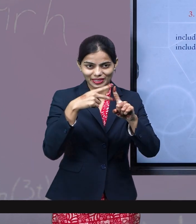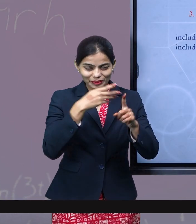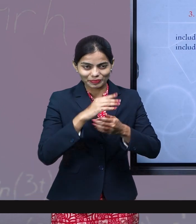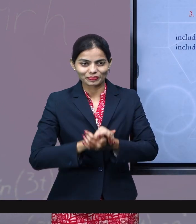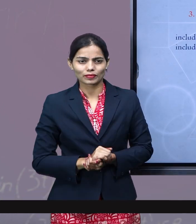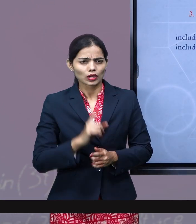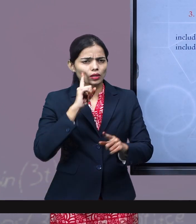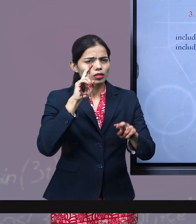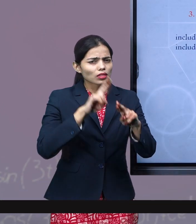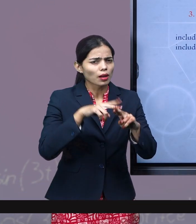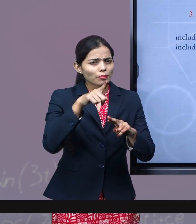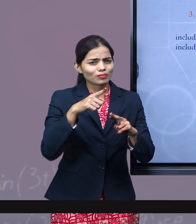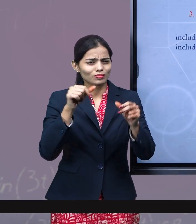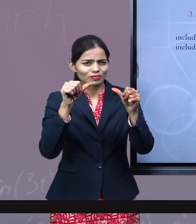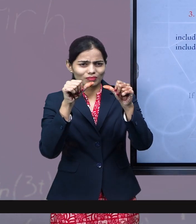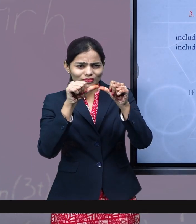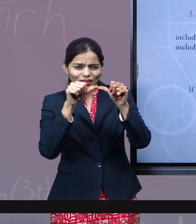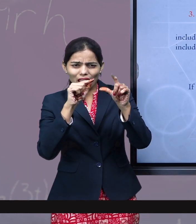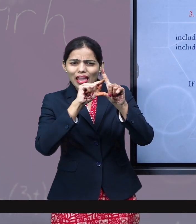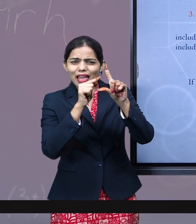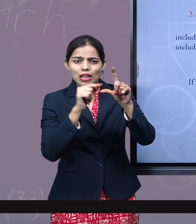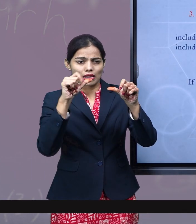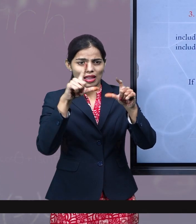जर कोन अँगल बी इक्वल्स टू अँगल बी